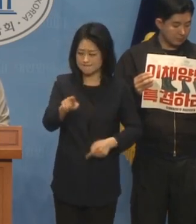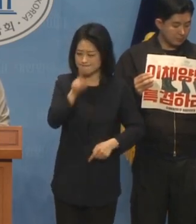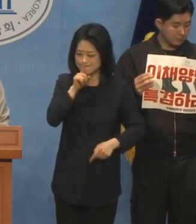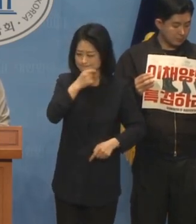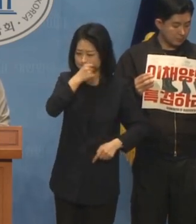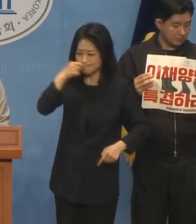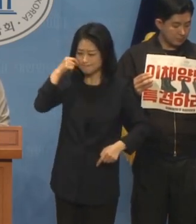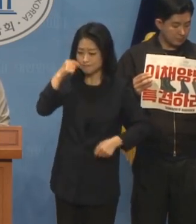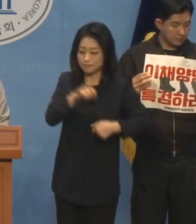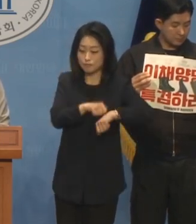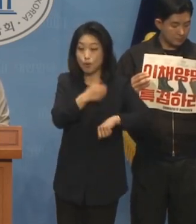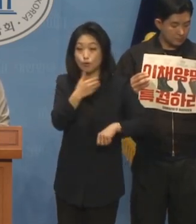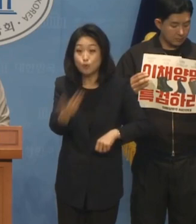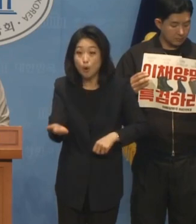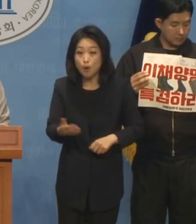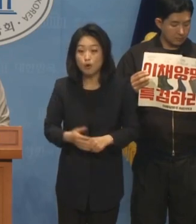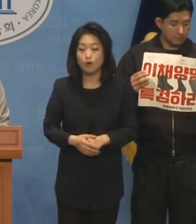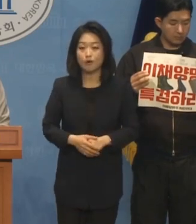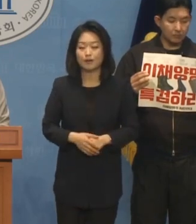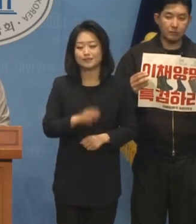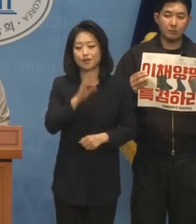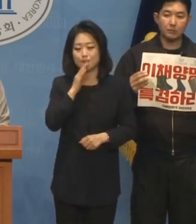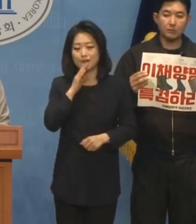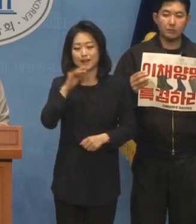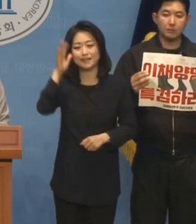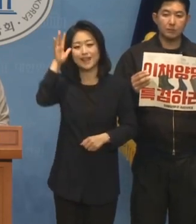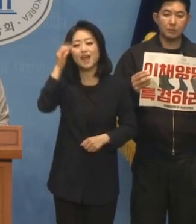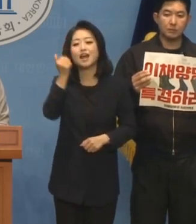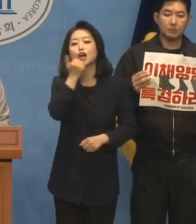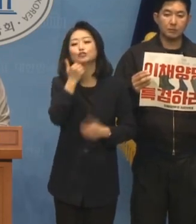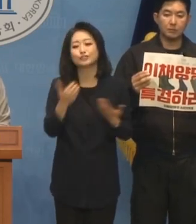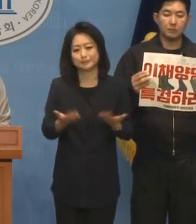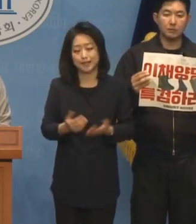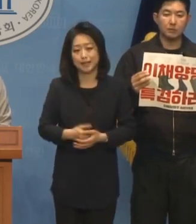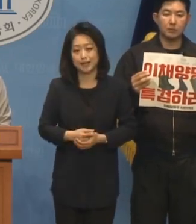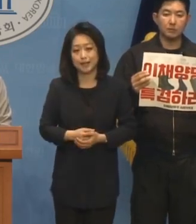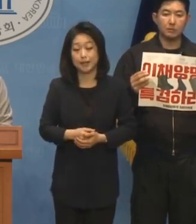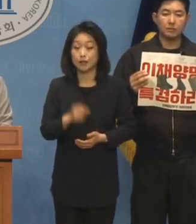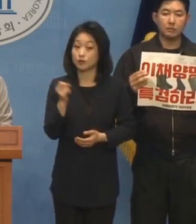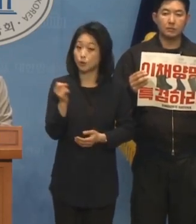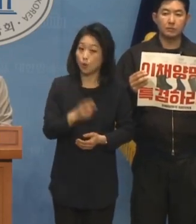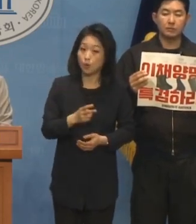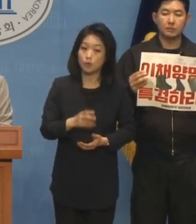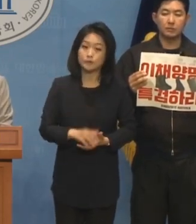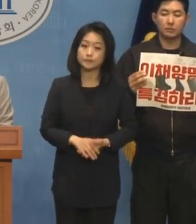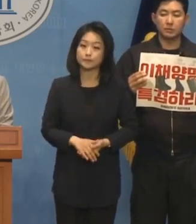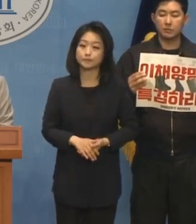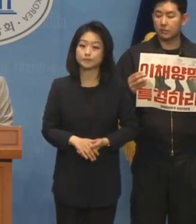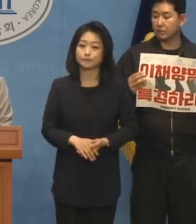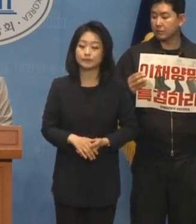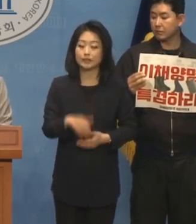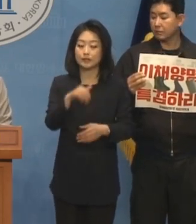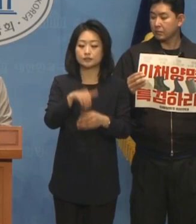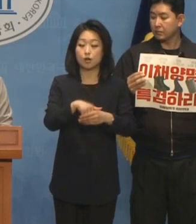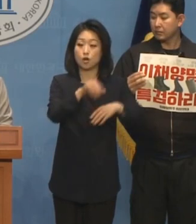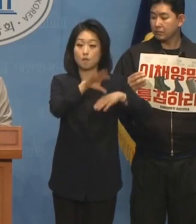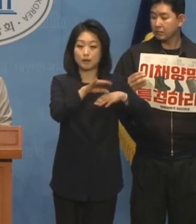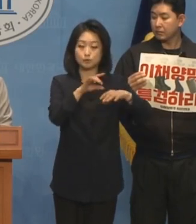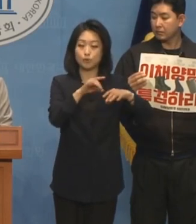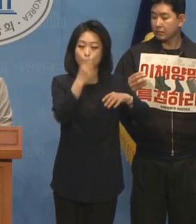했다 지나가는 개가 웃을 입니다 또한 말씀드리겠습니다 선거방송